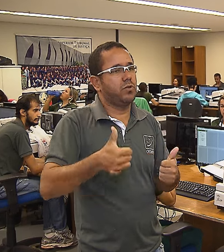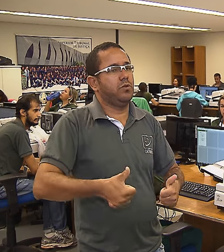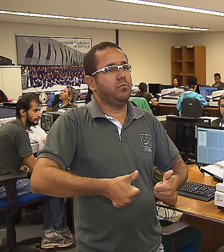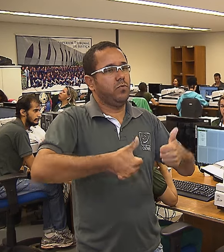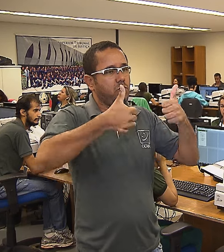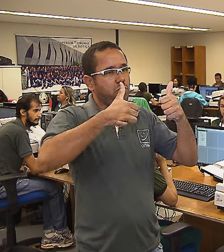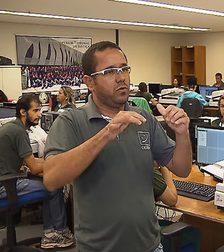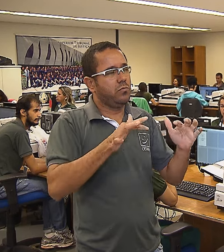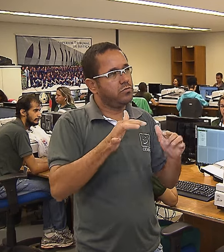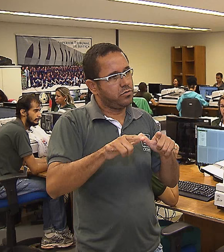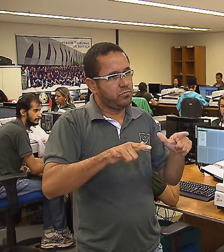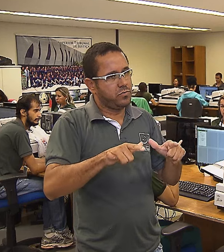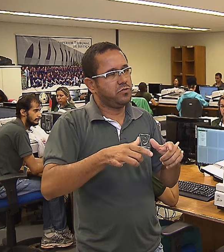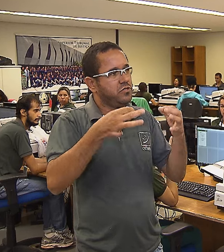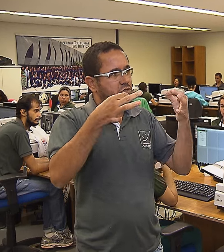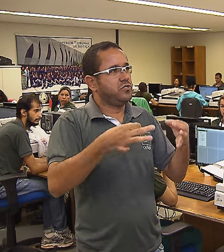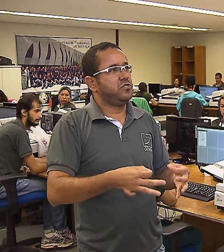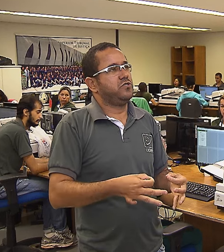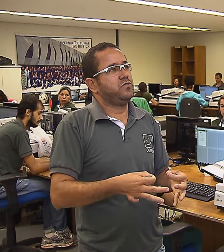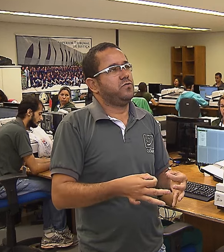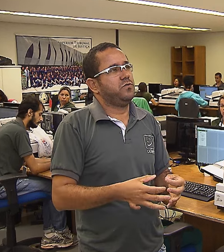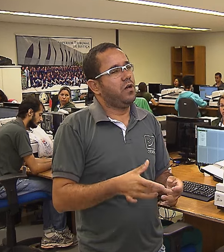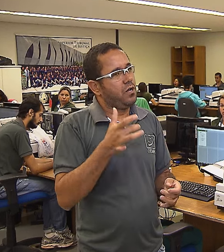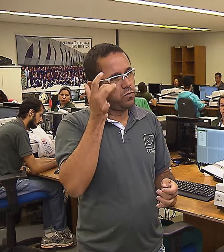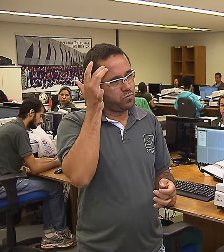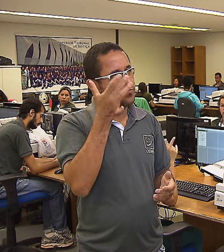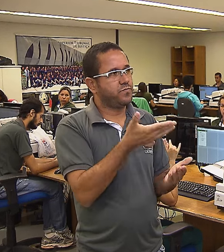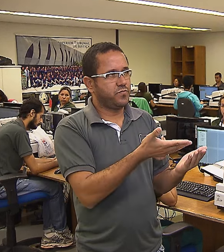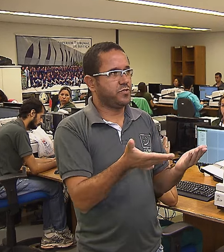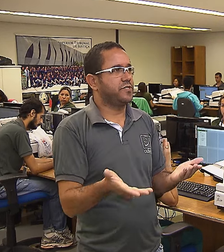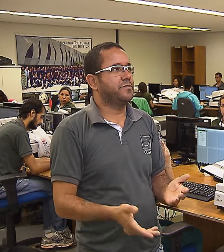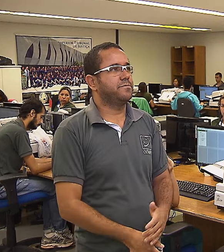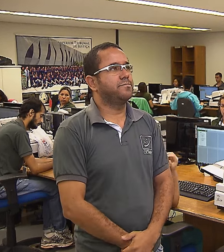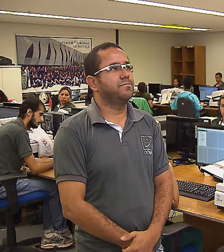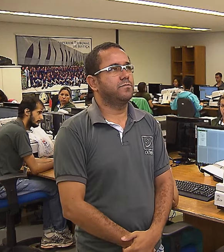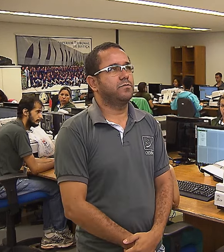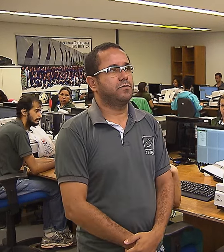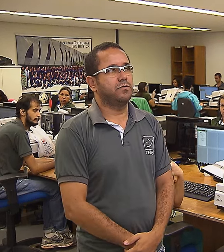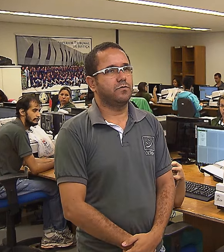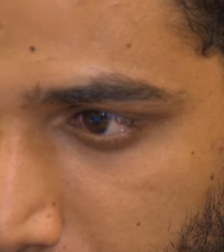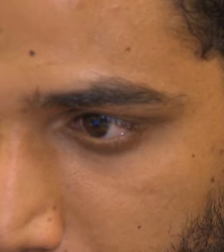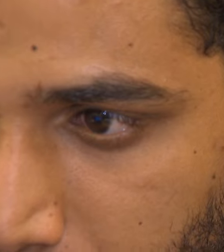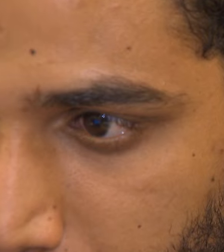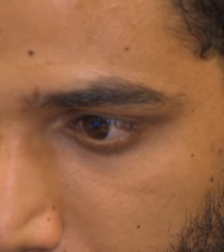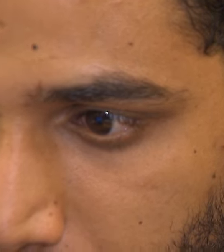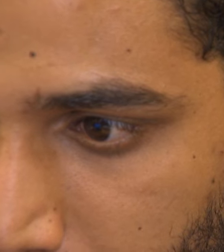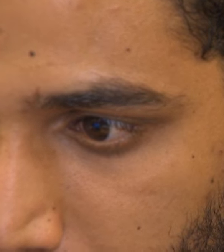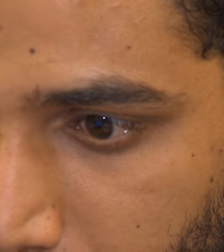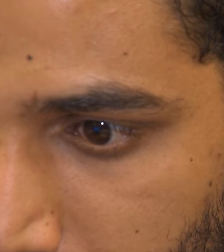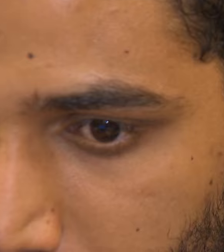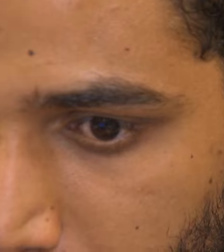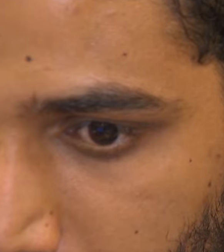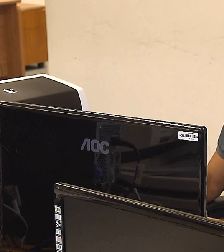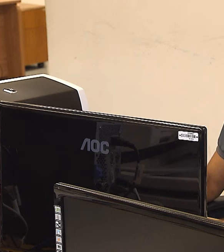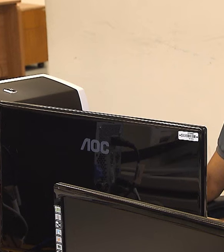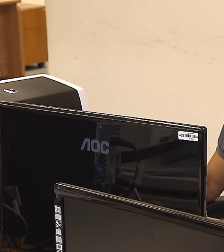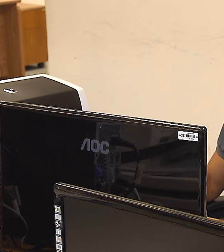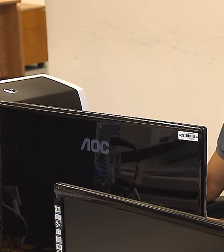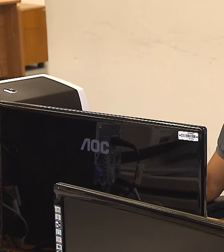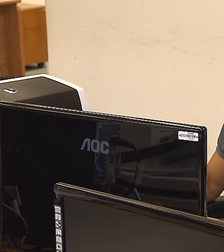a capacidade do surdo melhor no futuro. Elisângela ressalta que a atuação dos surdos que trabalham no STJ é